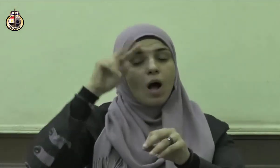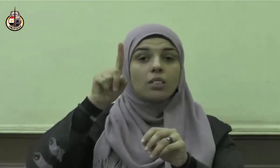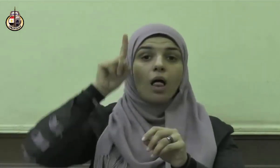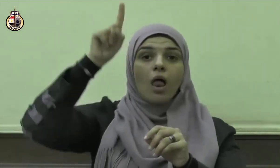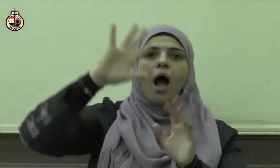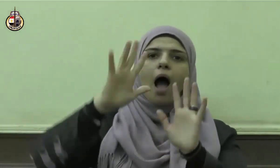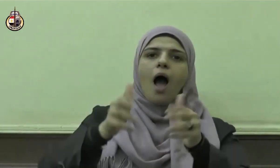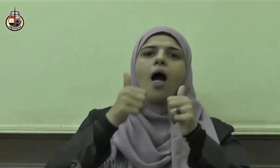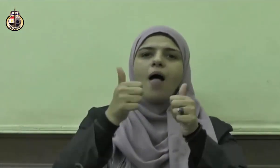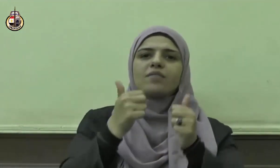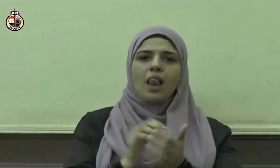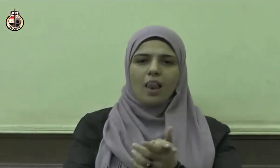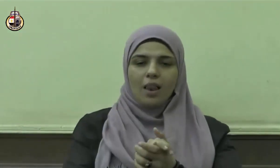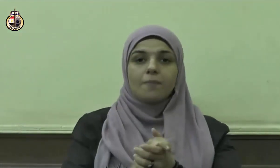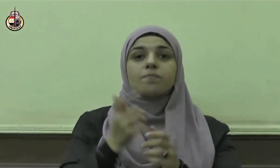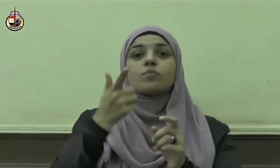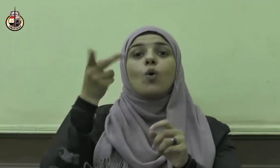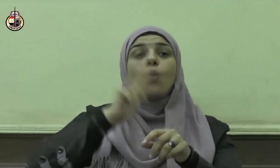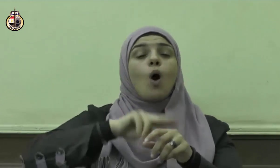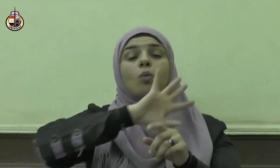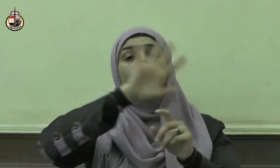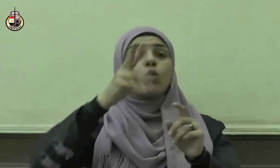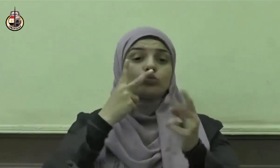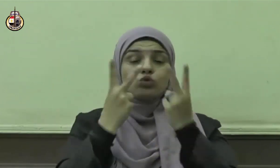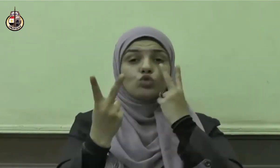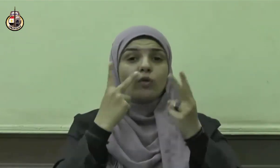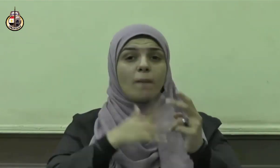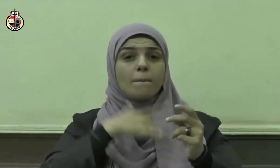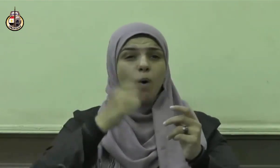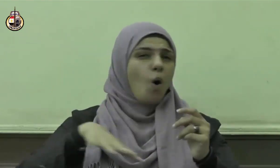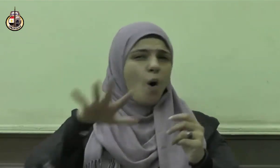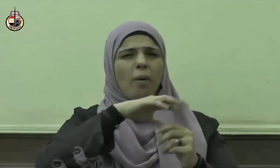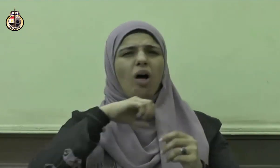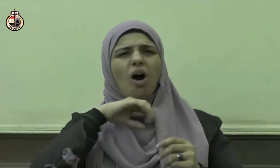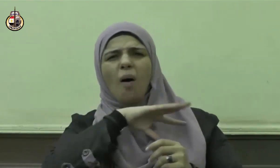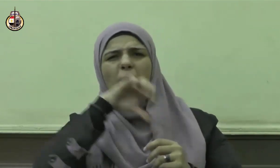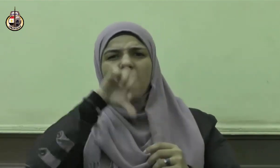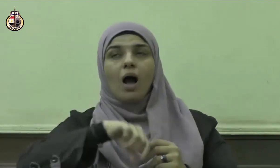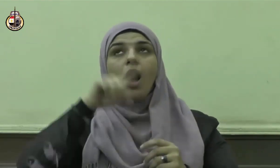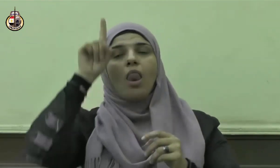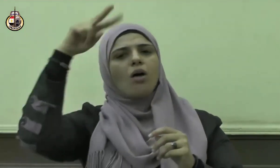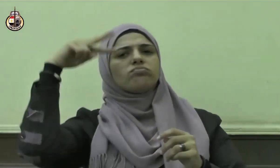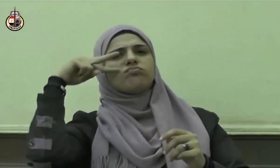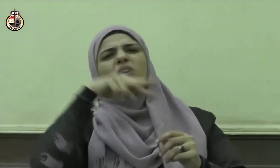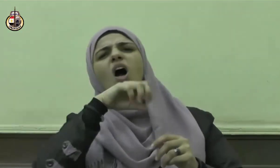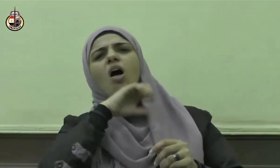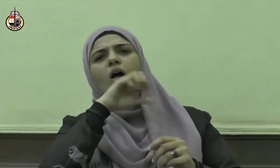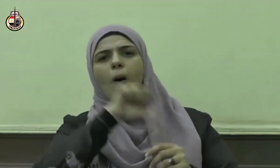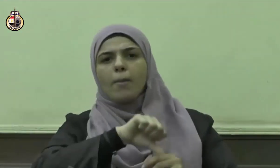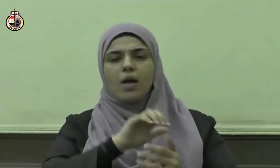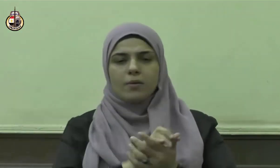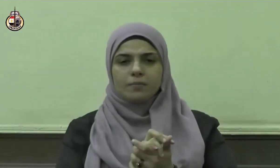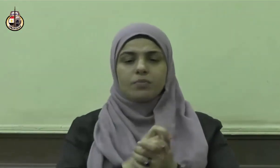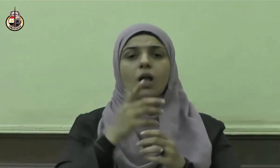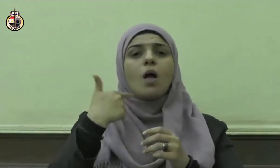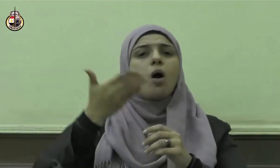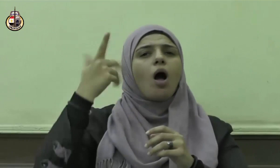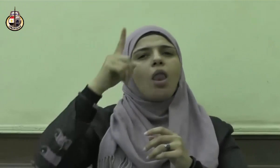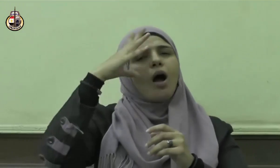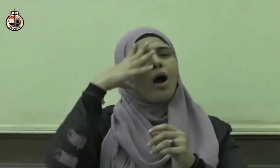حسن، وما رآه المؤمنون قبيحا فهو عند الله قبيح. فكانوا رضوان الله